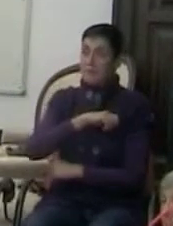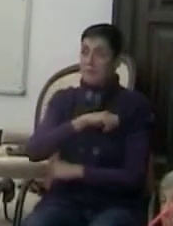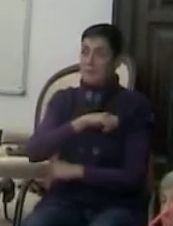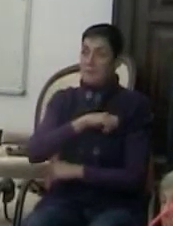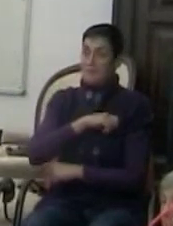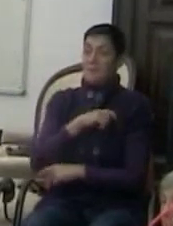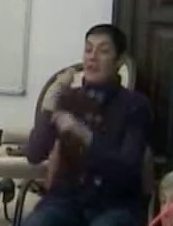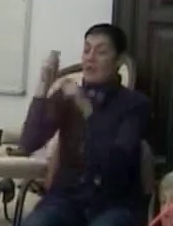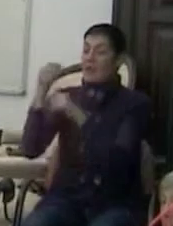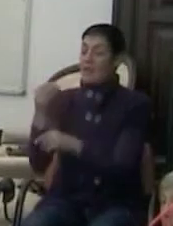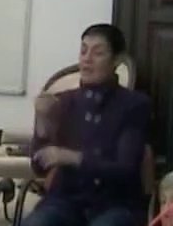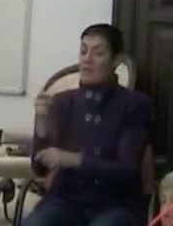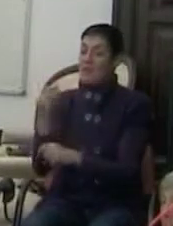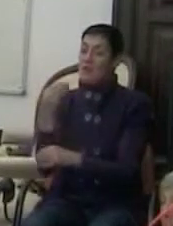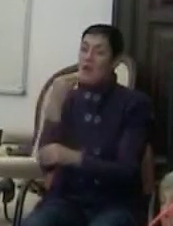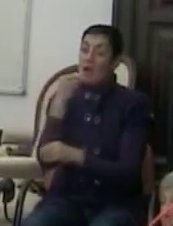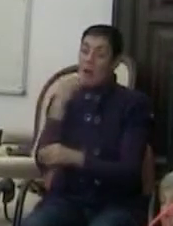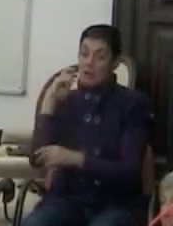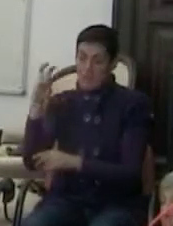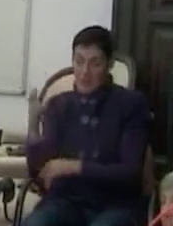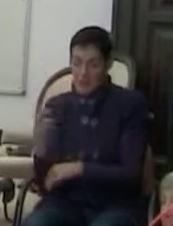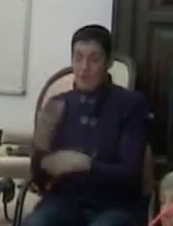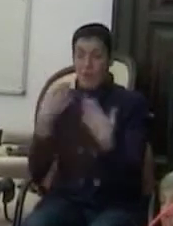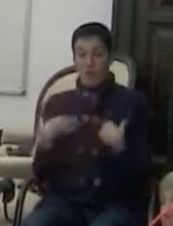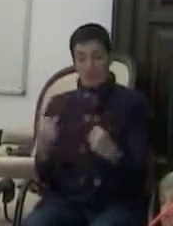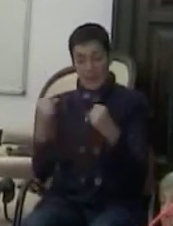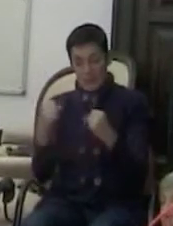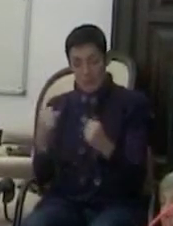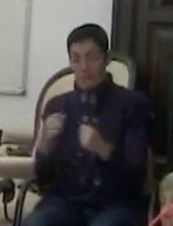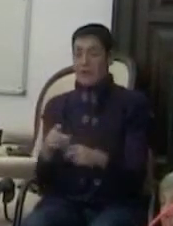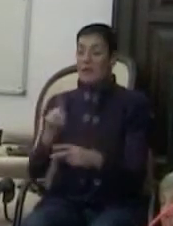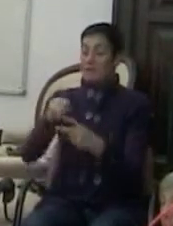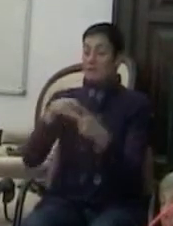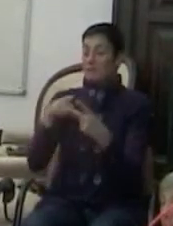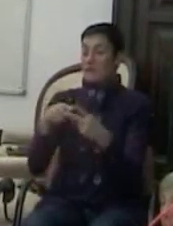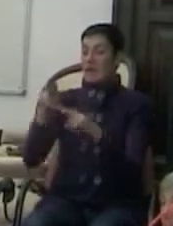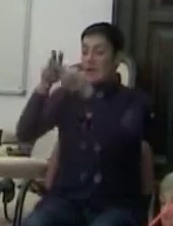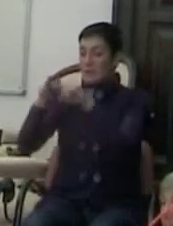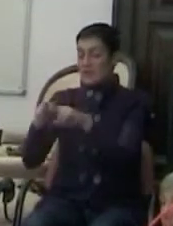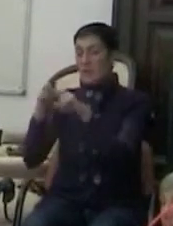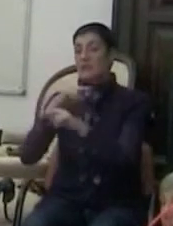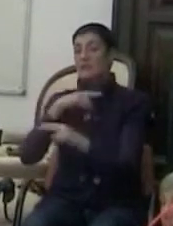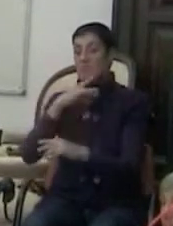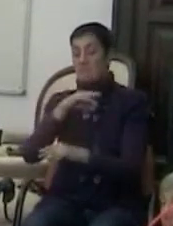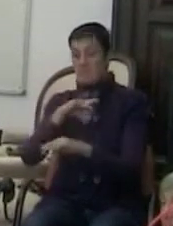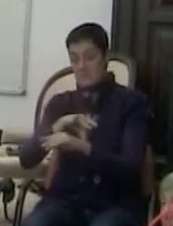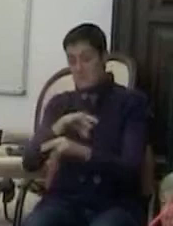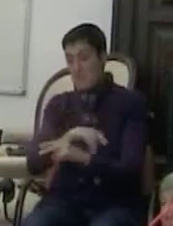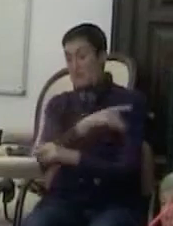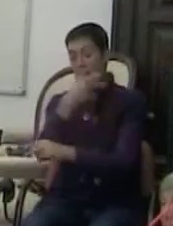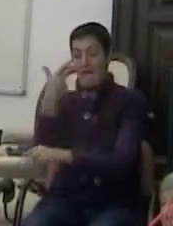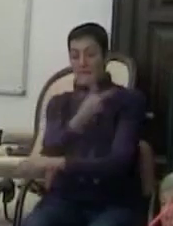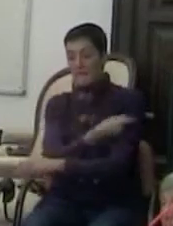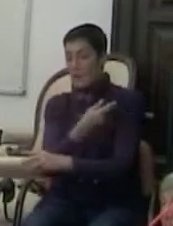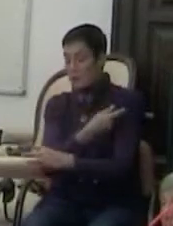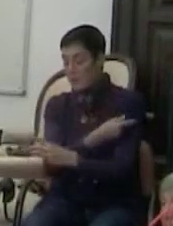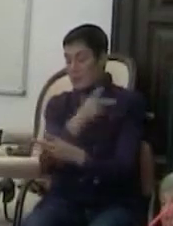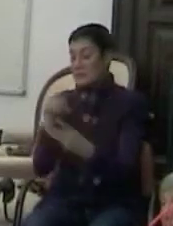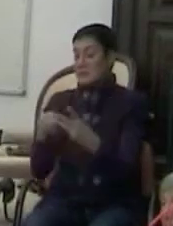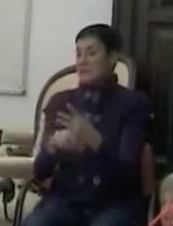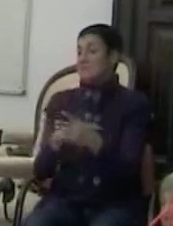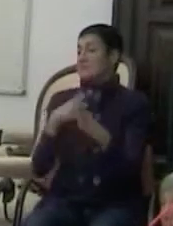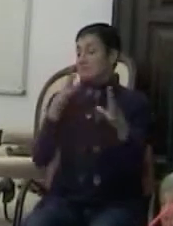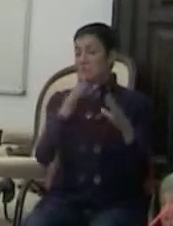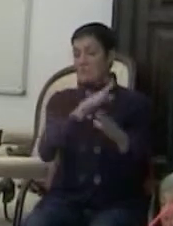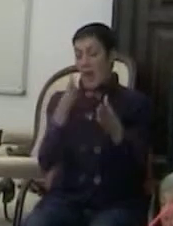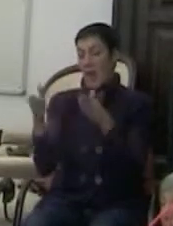se les da una alimentación saludable y sana, se les lleva al médico, se les vacuna y se les hace, pues que pase un verano